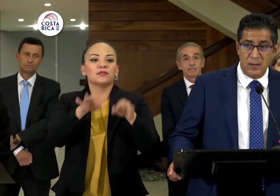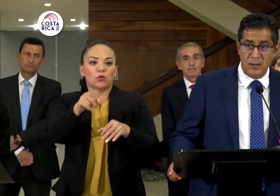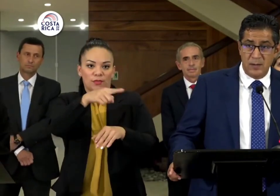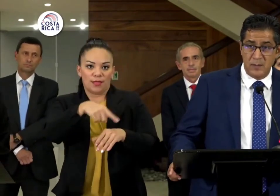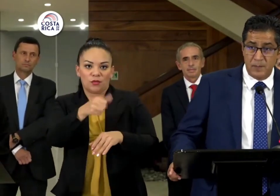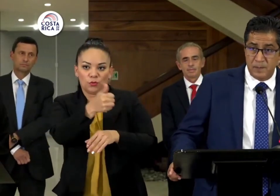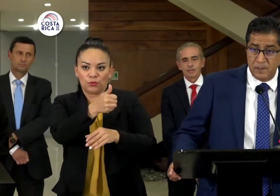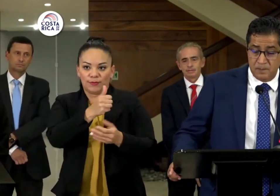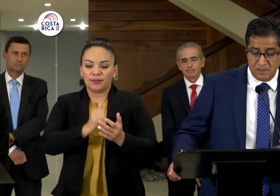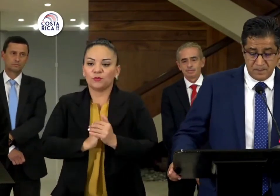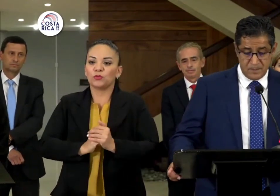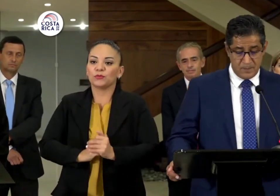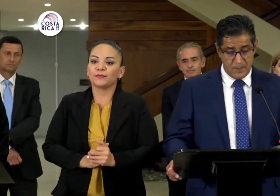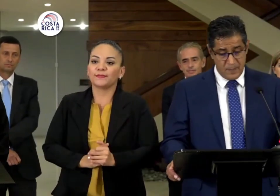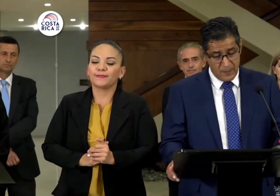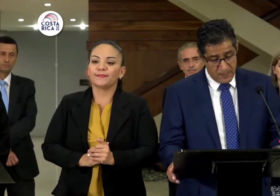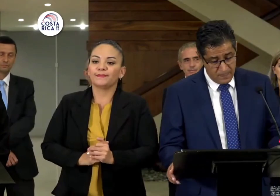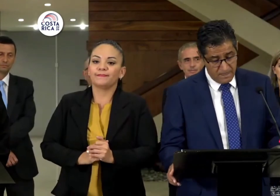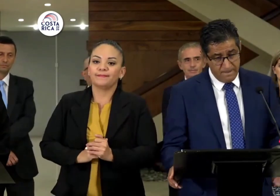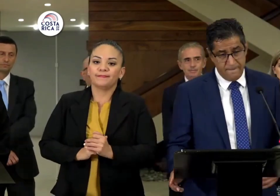Legislativa.